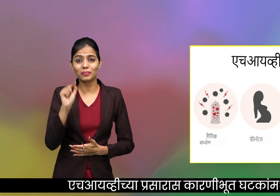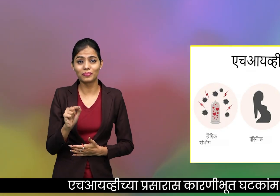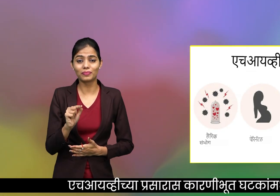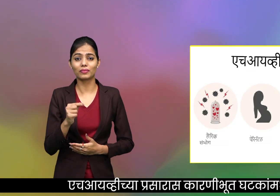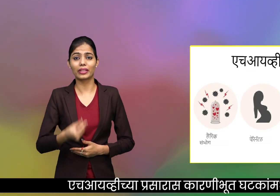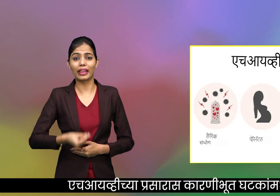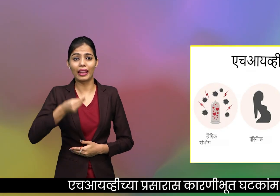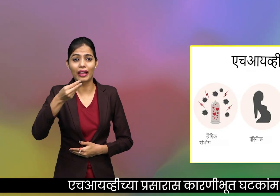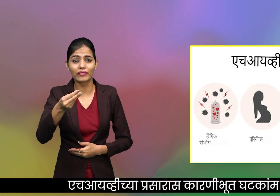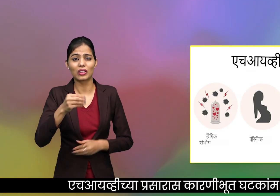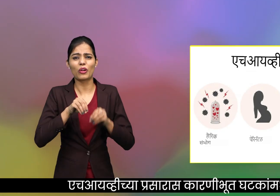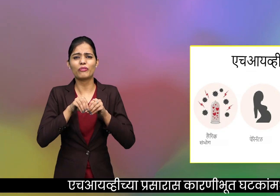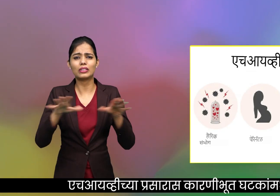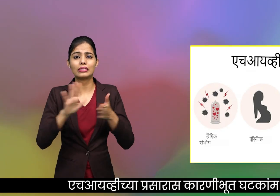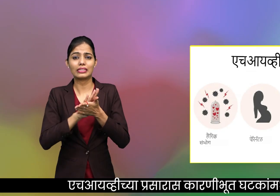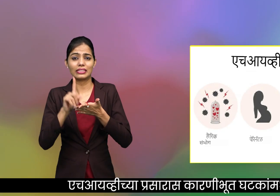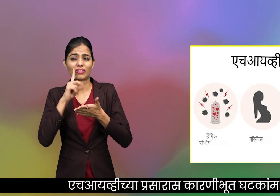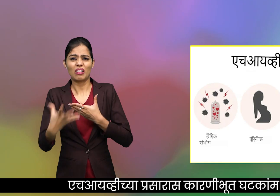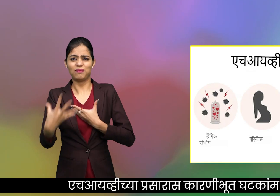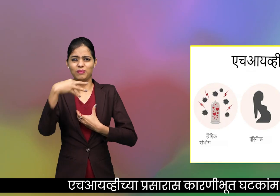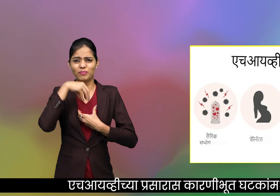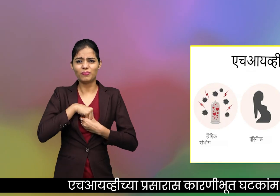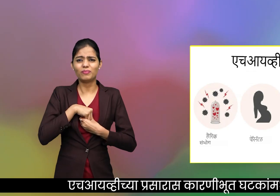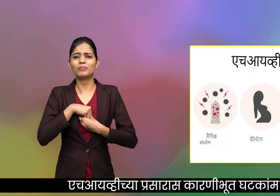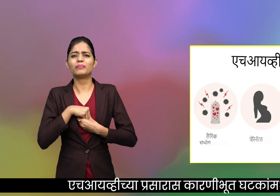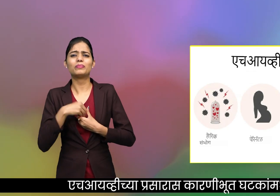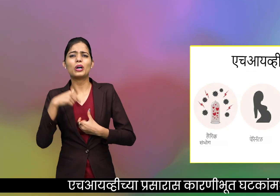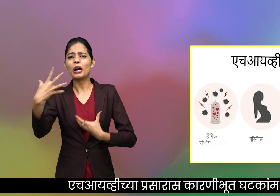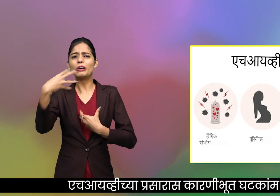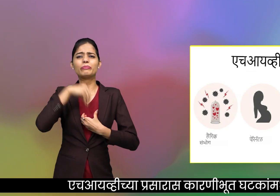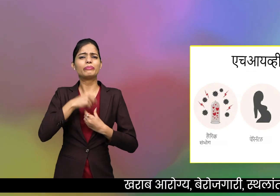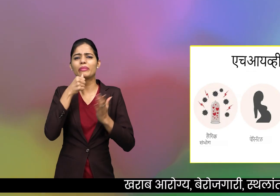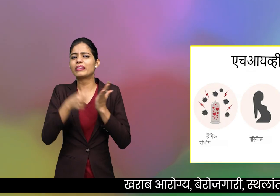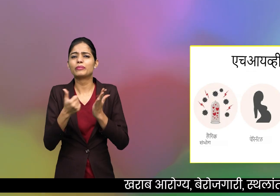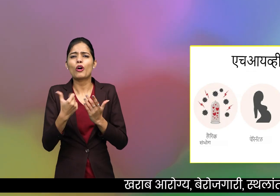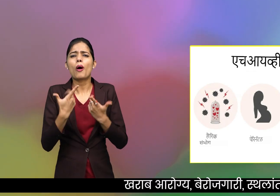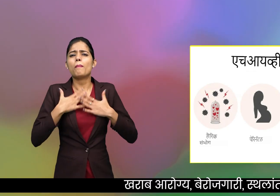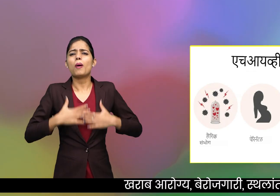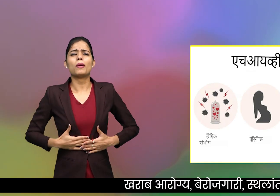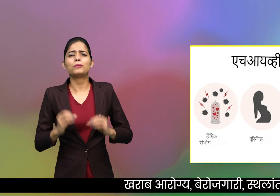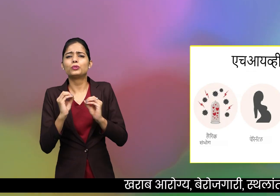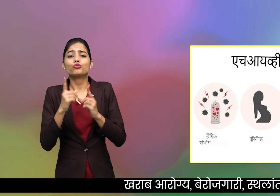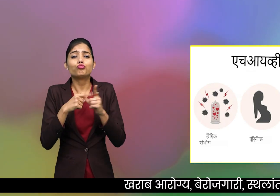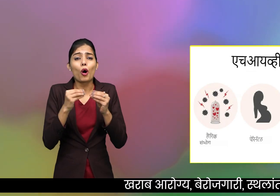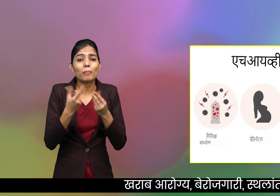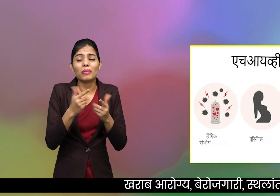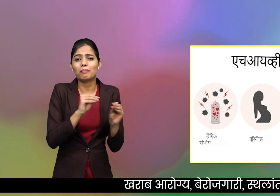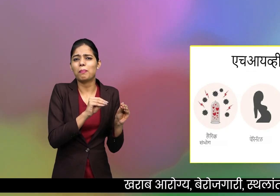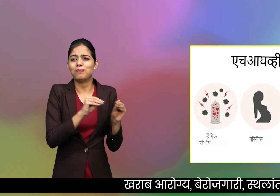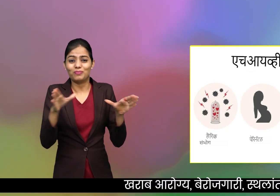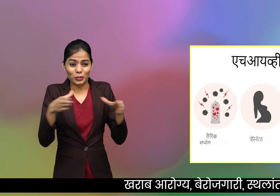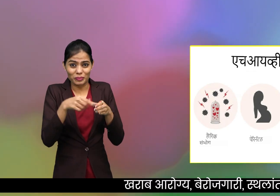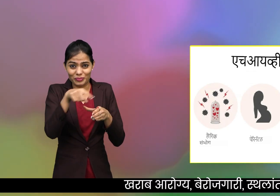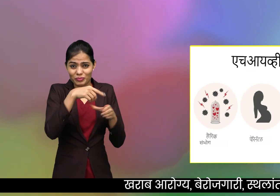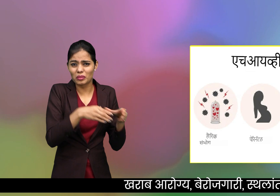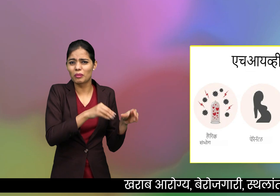HIVच्या प्रसारात कारणीभूत घटकांमध्ये निरक्षरता, खराब आरोग्य, बेरोजगारी,